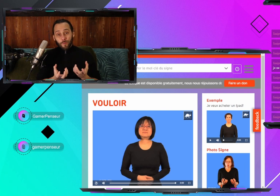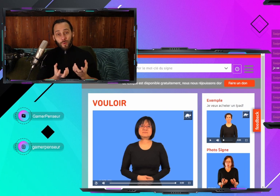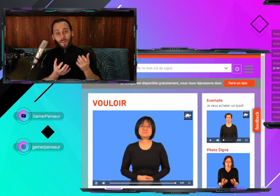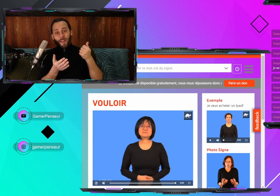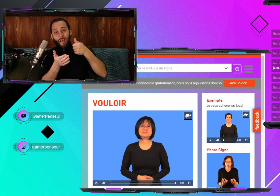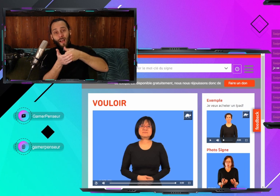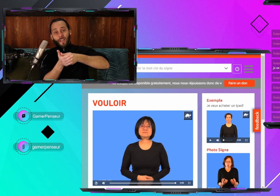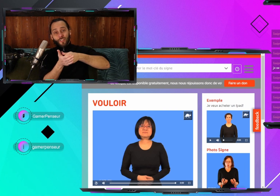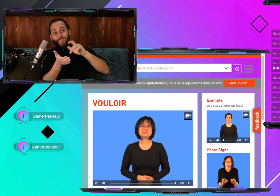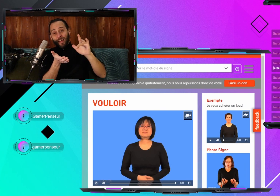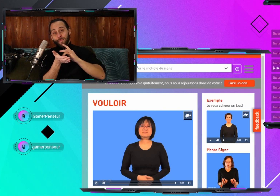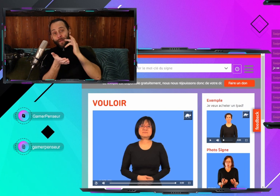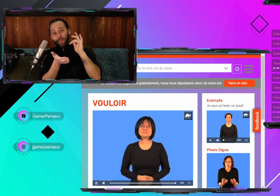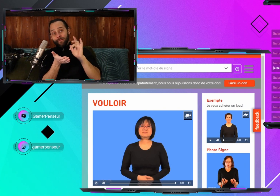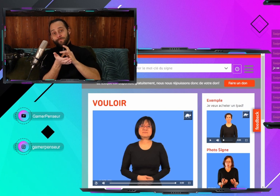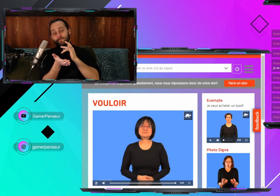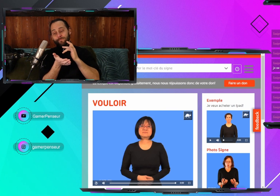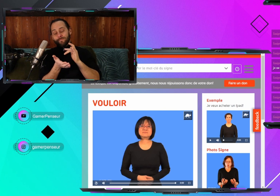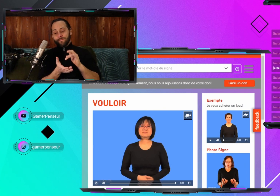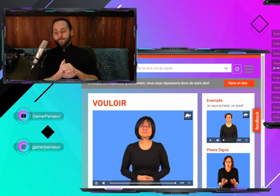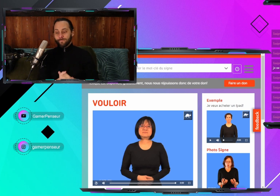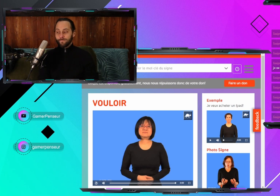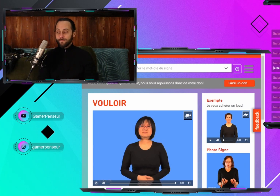Donc veux acheter iPad.